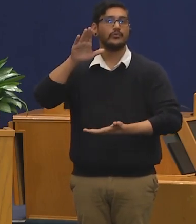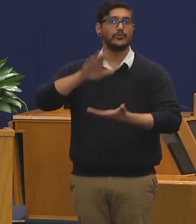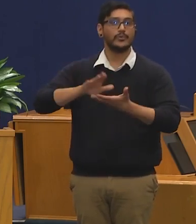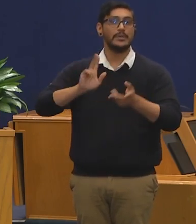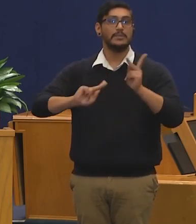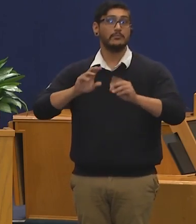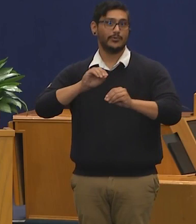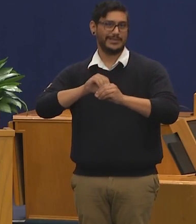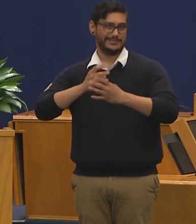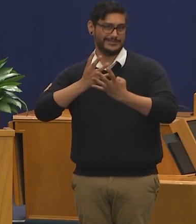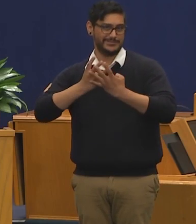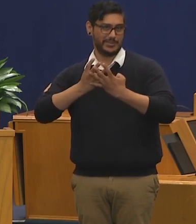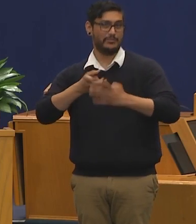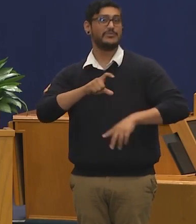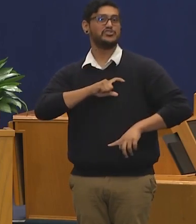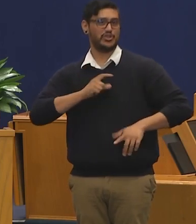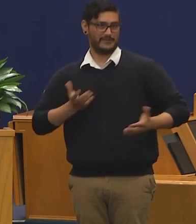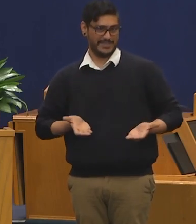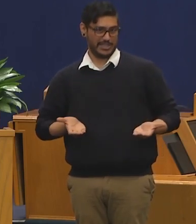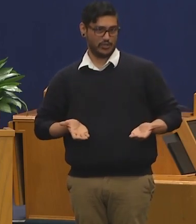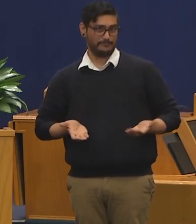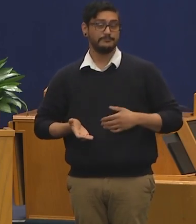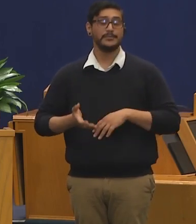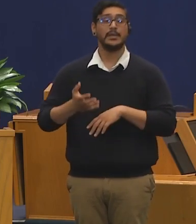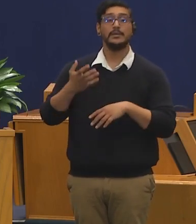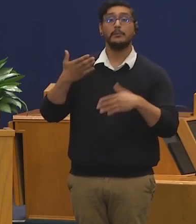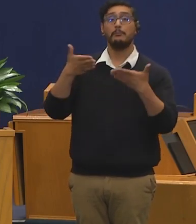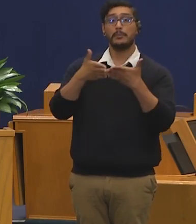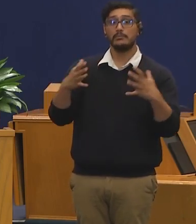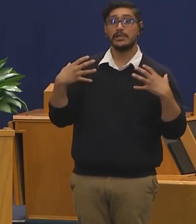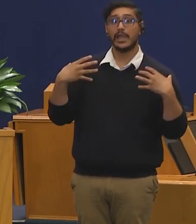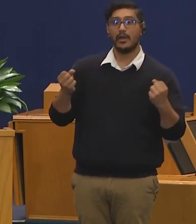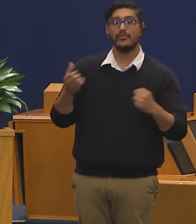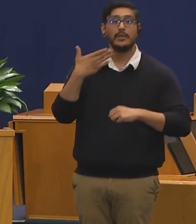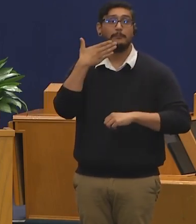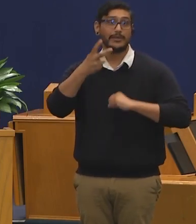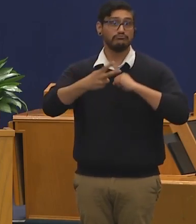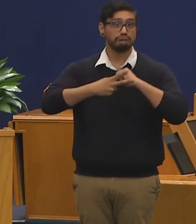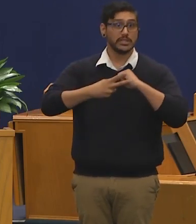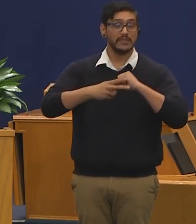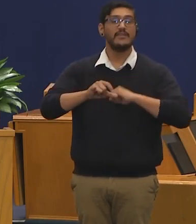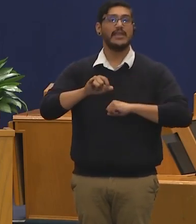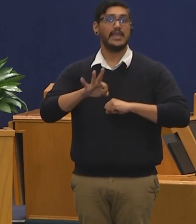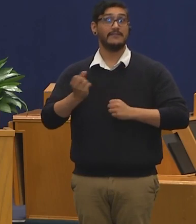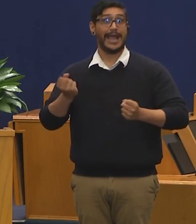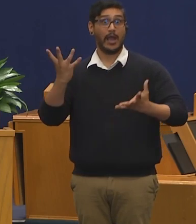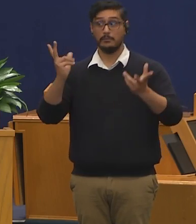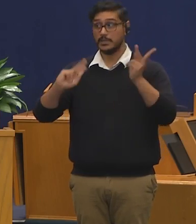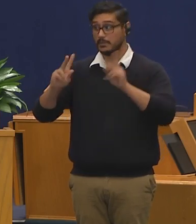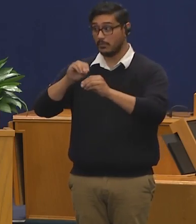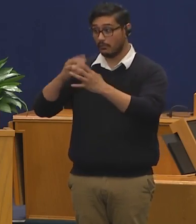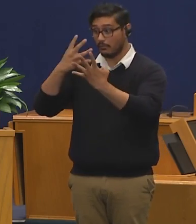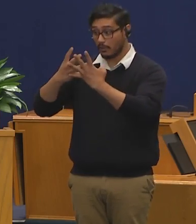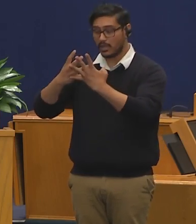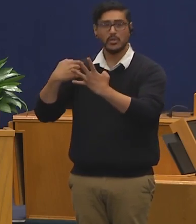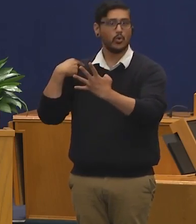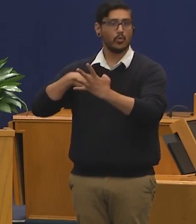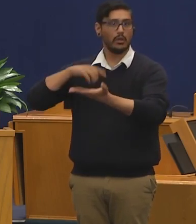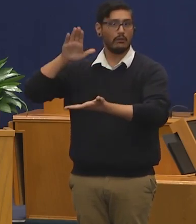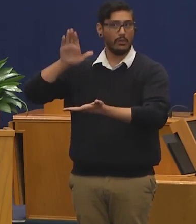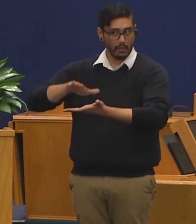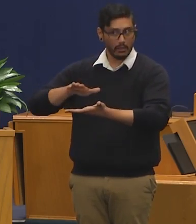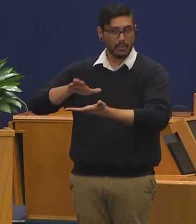las cárceles. La salud pública será mejor preservada si reducimos el número de gente en el cárcel, al